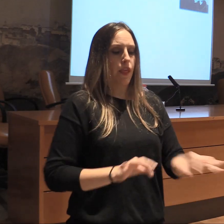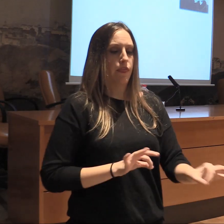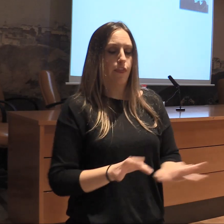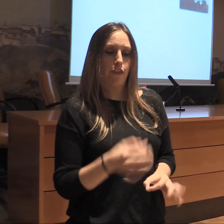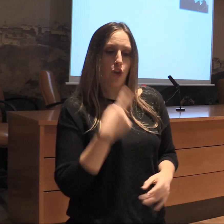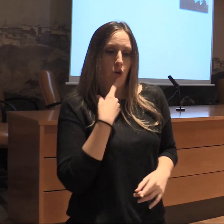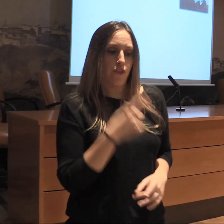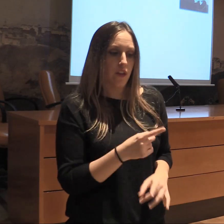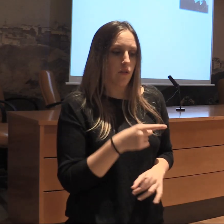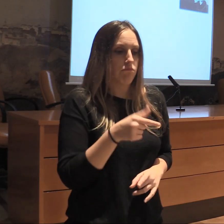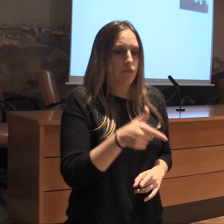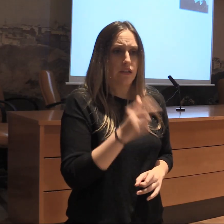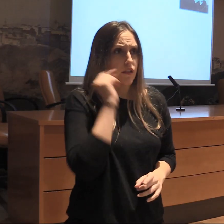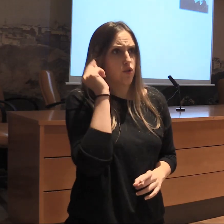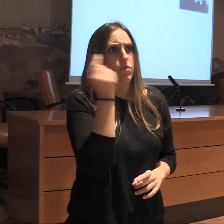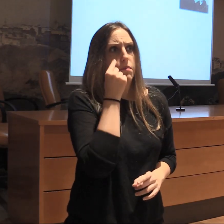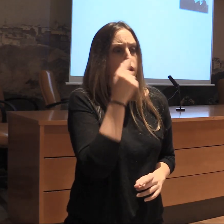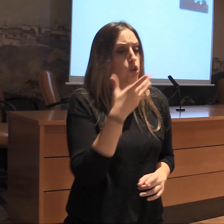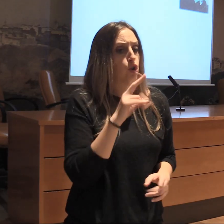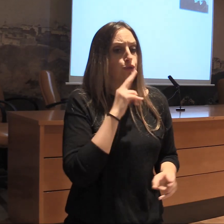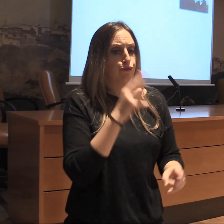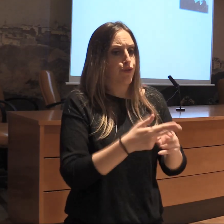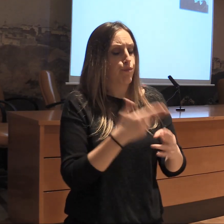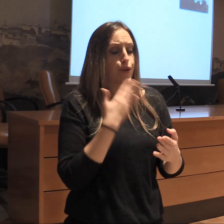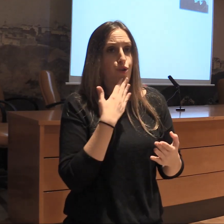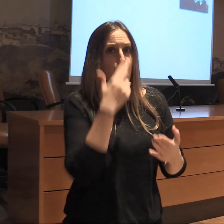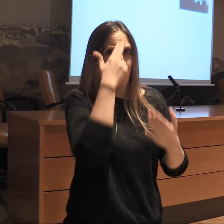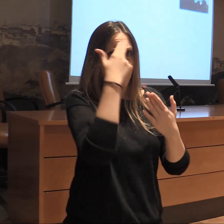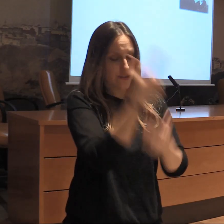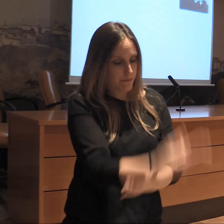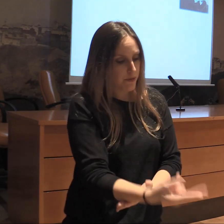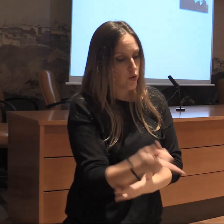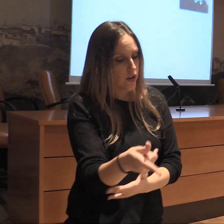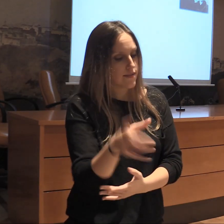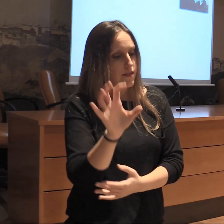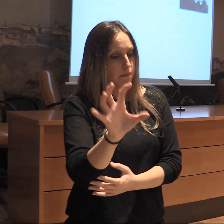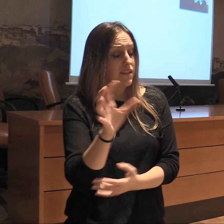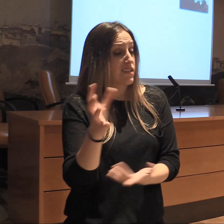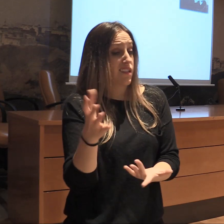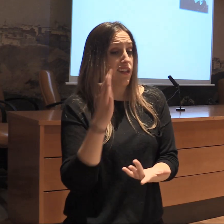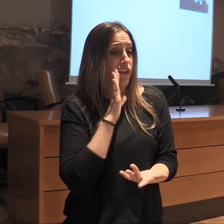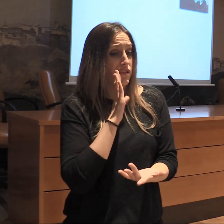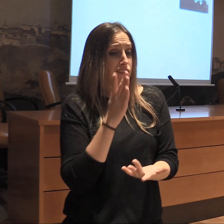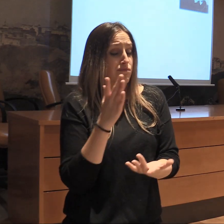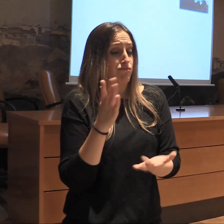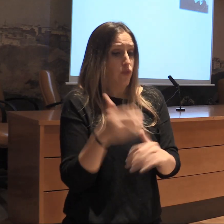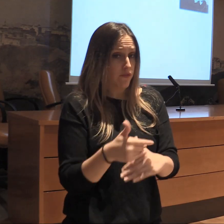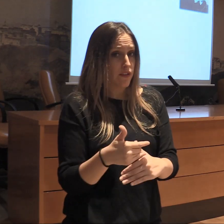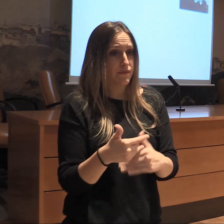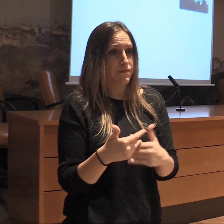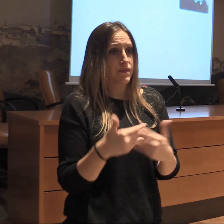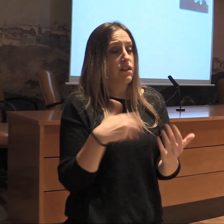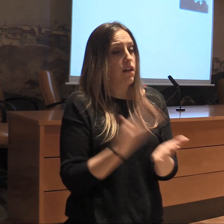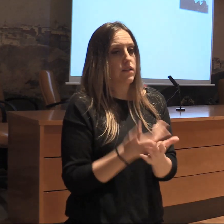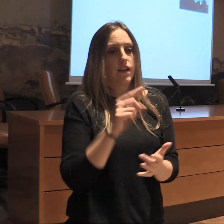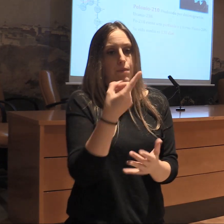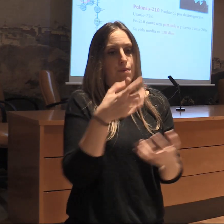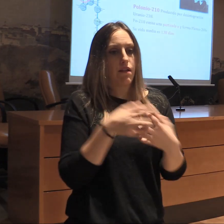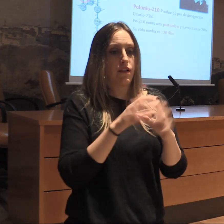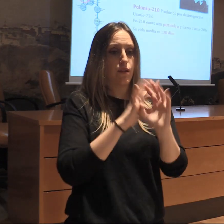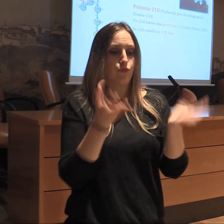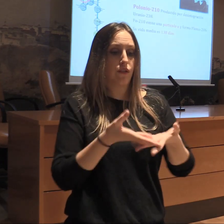hicieron debía llevar el nombre como una reivindicación de ese país que no existió hasta que no terminó la Primera Guerra